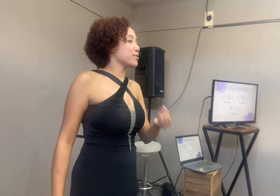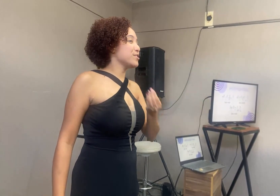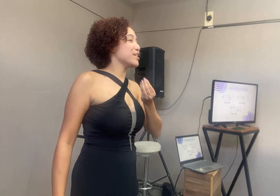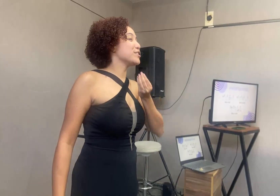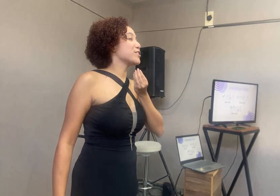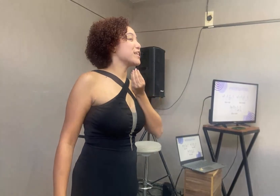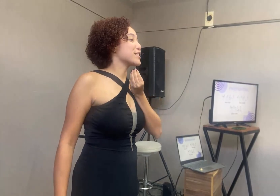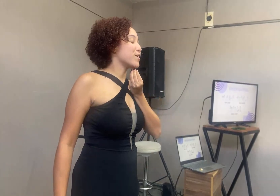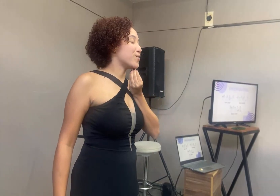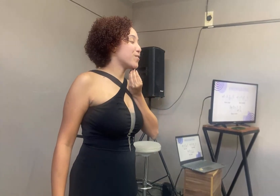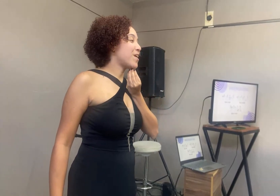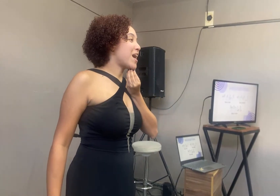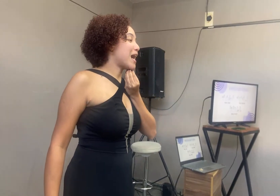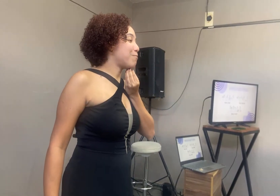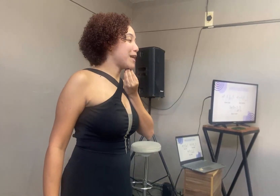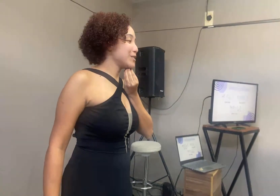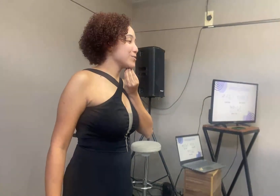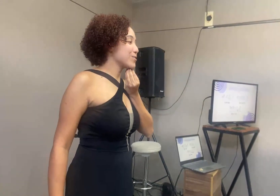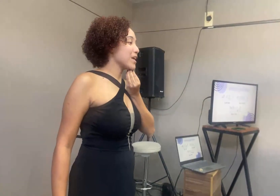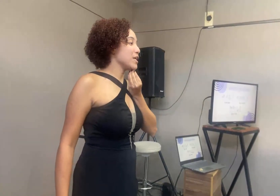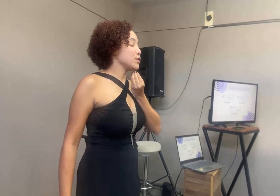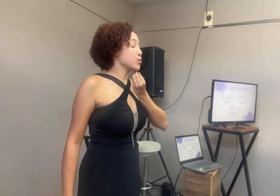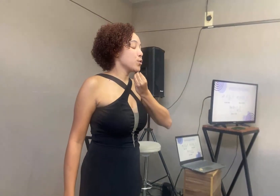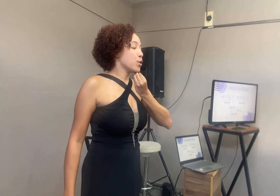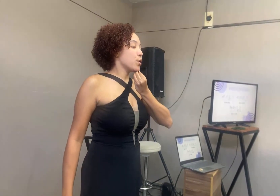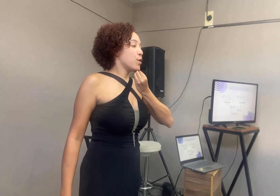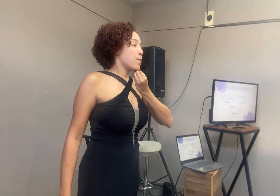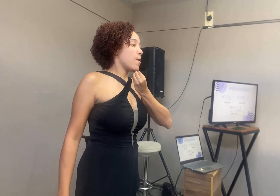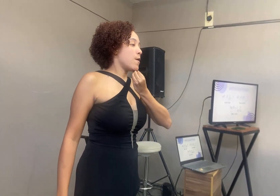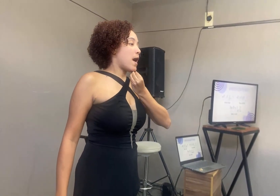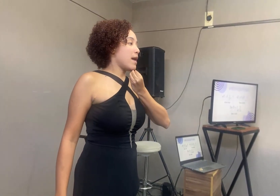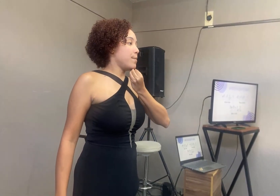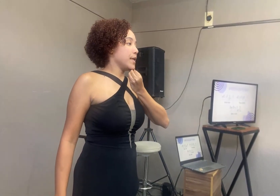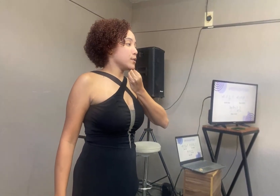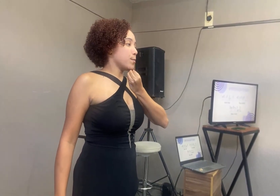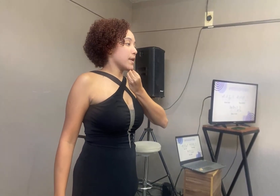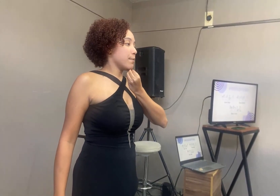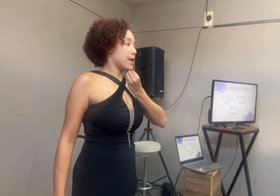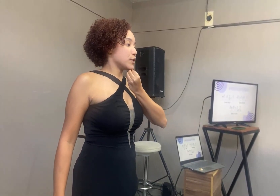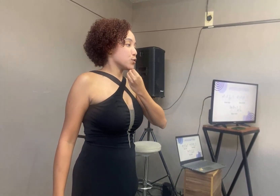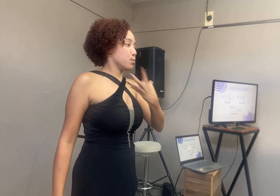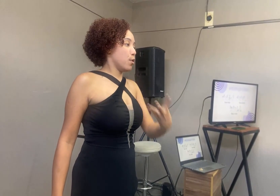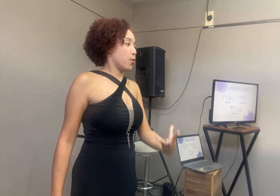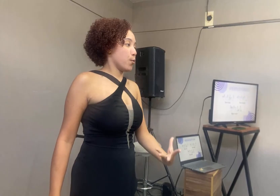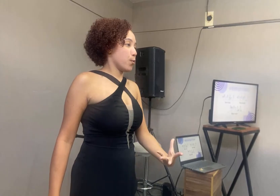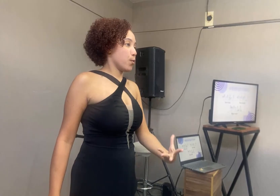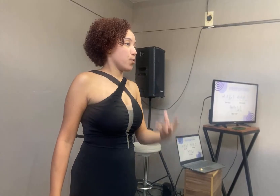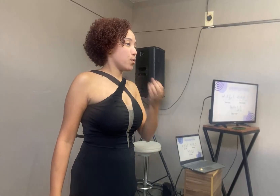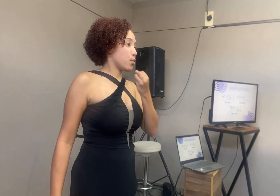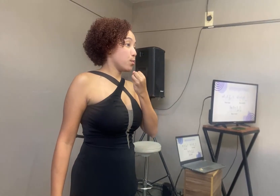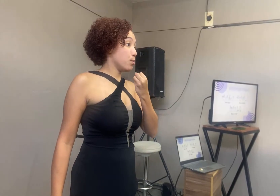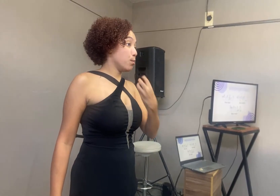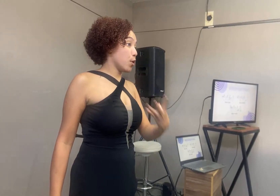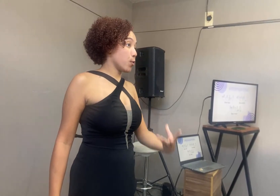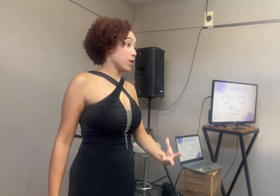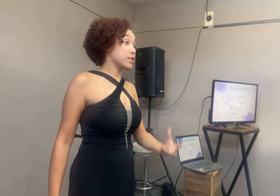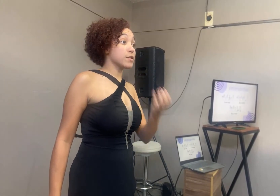de articulação abaixo do queixo, abrindo para baixo. Bom. Esse é sinal